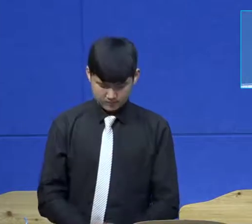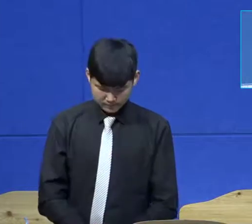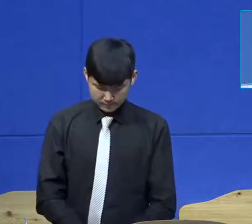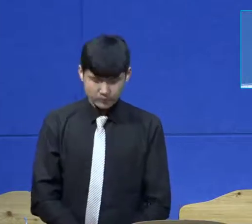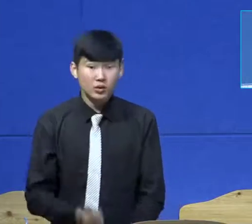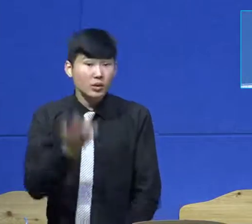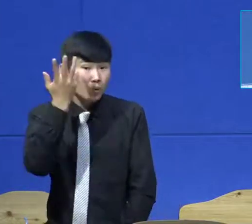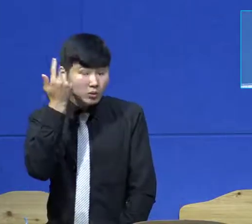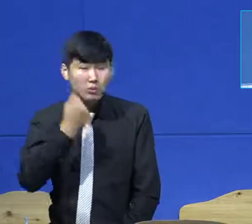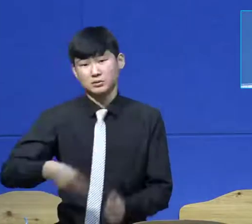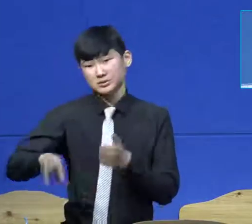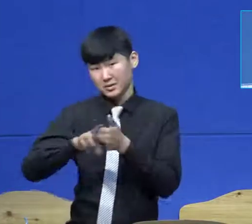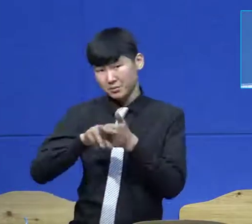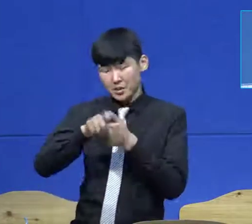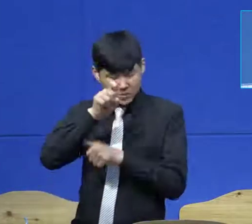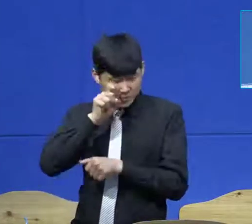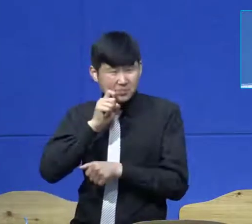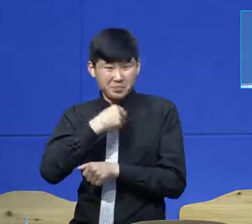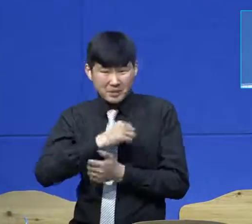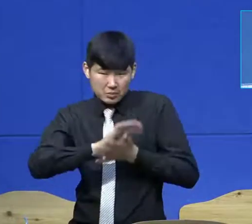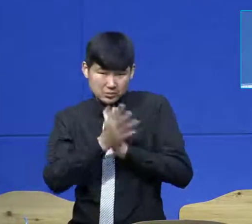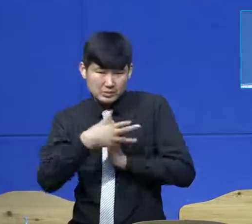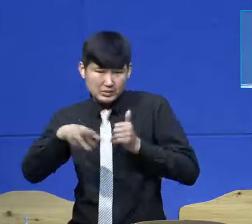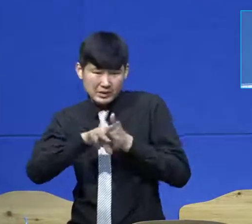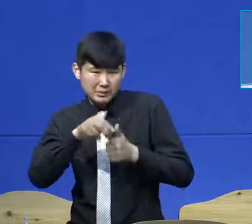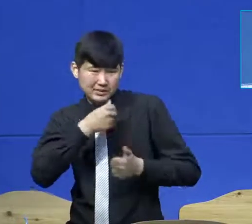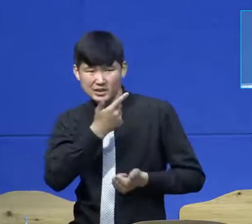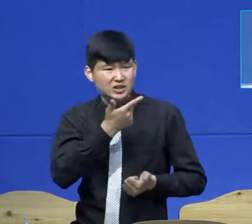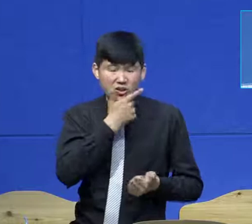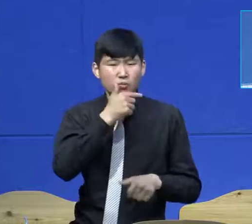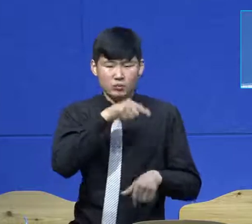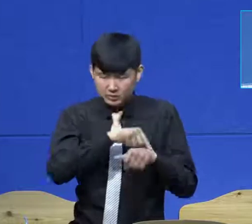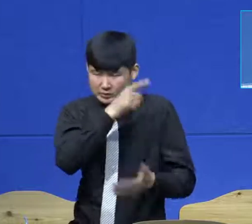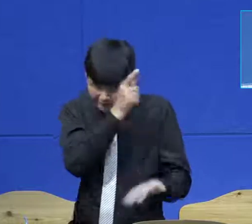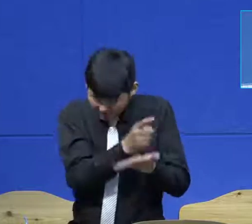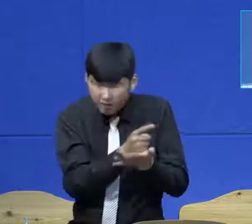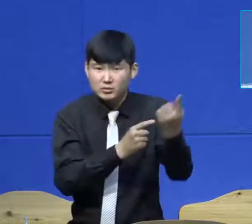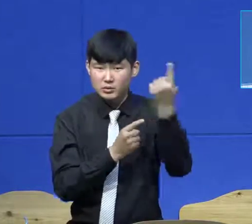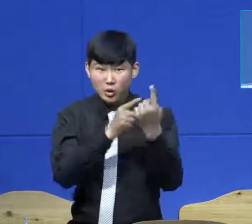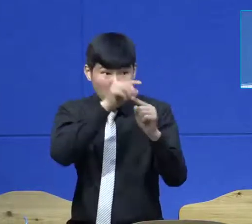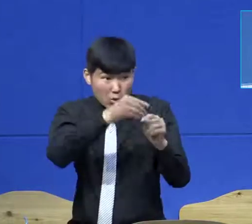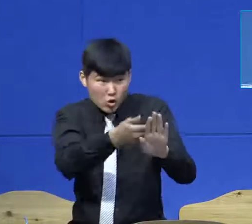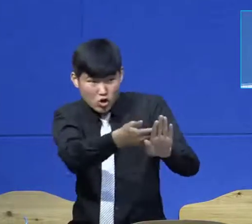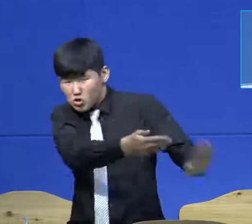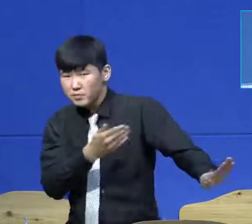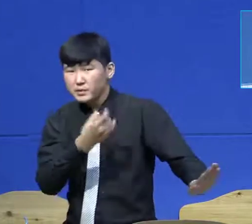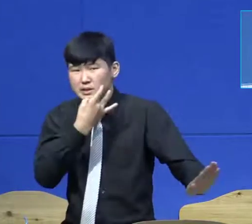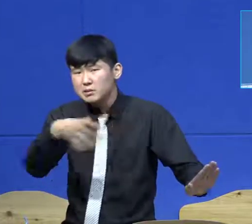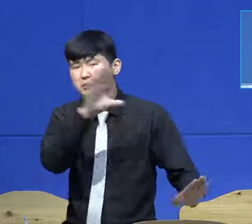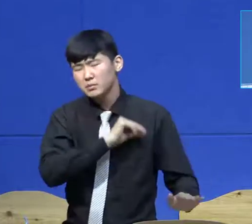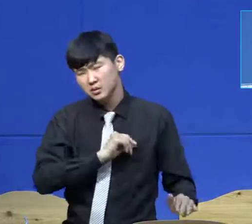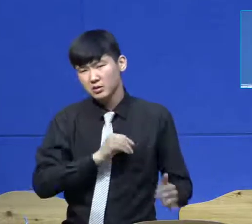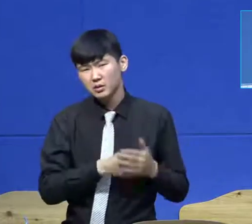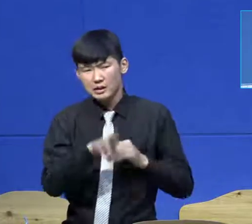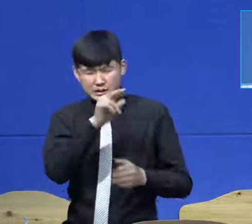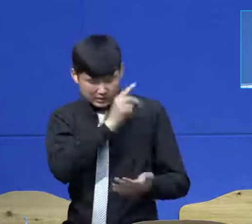Тун удахгүй сайн мэдээ тараахыг хүссэн ч сайн мэдээ тараа чадахгүй үе ирнэ. Тэр үе болохоос өмнө бид нэр